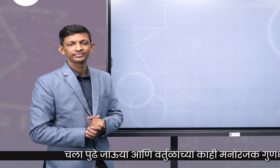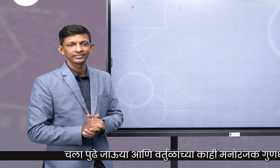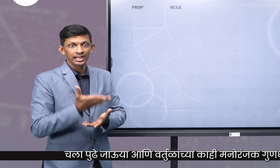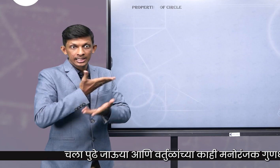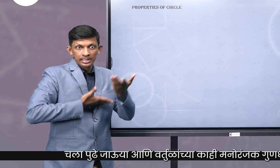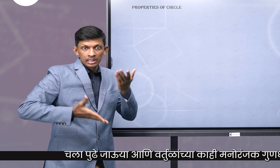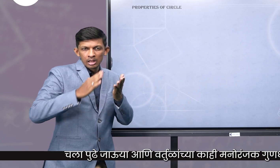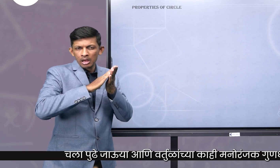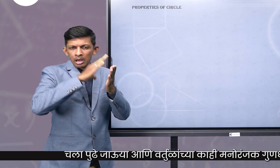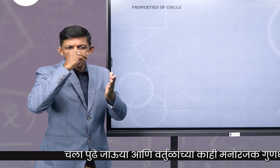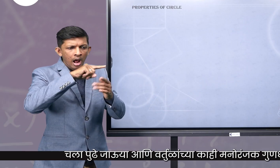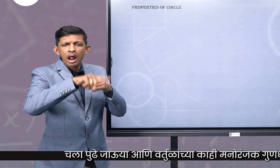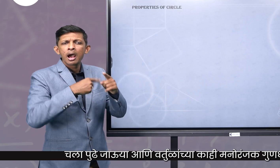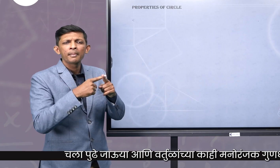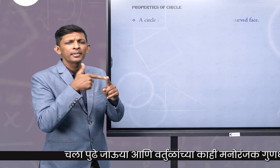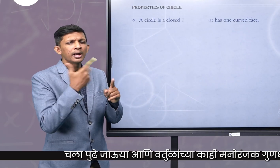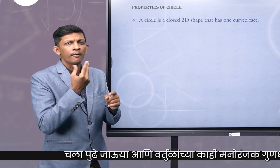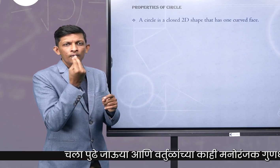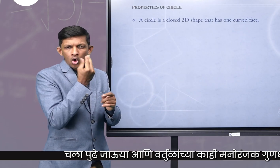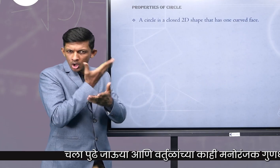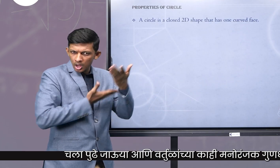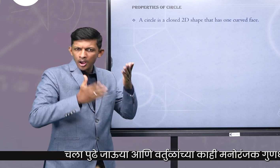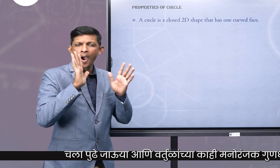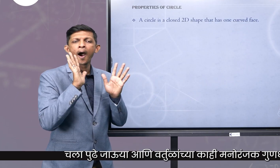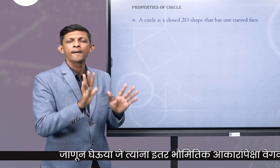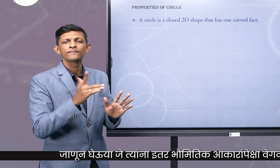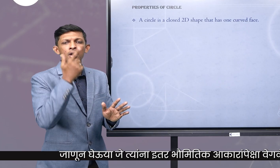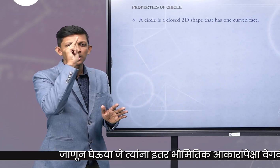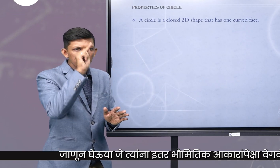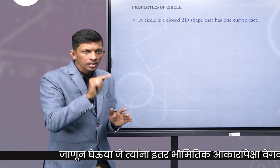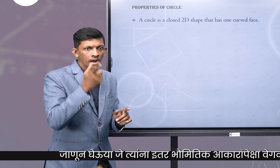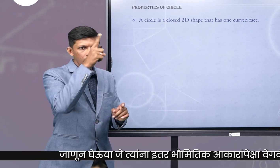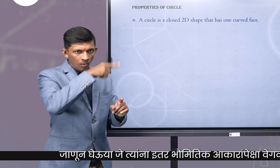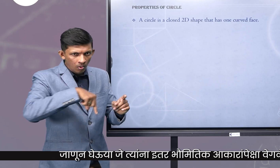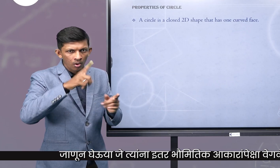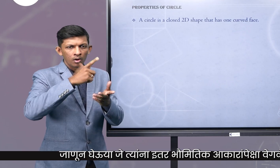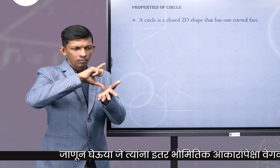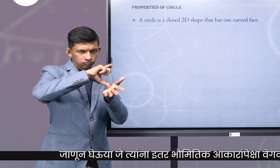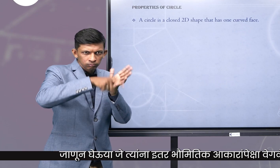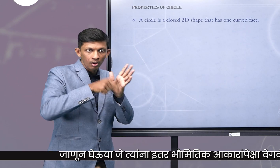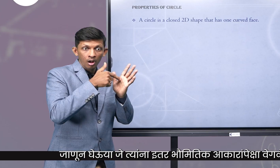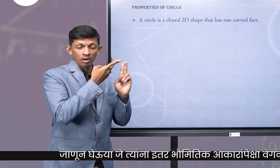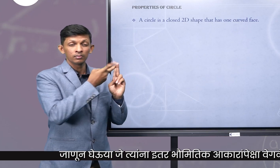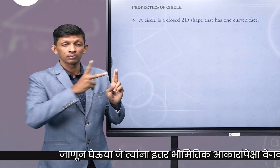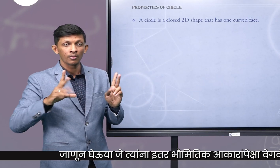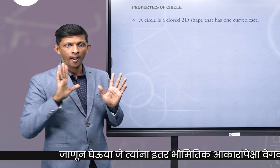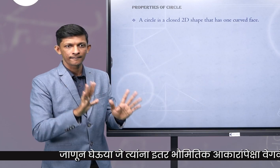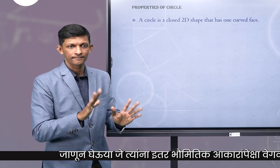चला पुढे जाऊया आणि वर्तुळाचे काही मनोरंजक गुणधर्मांबद्दल जाणून घेऊया जे त्यांना इतर भौमितिक आकारांपेक्षा